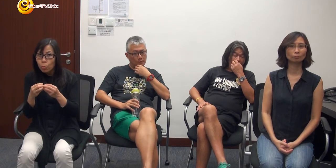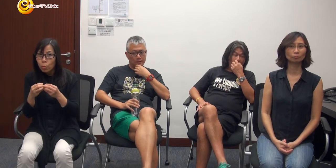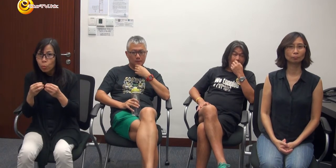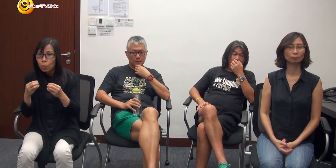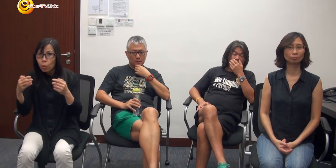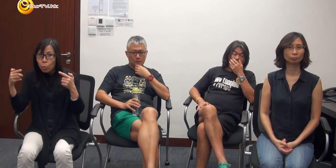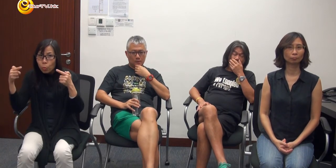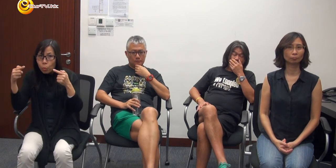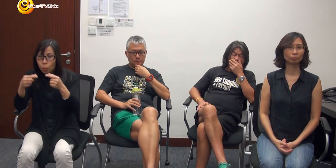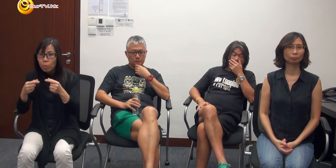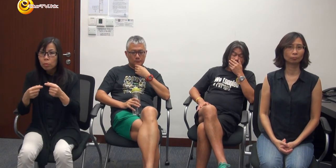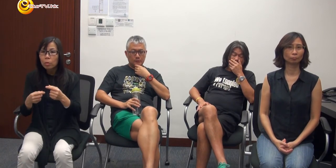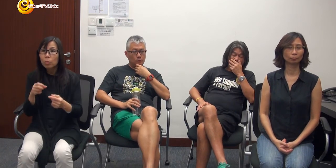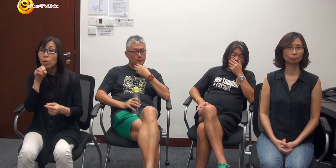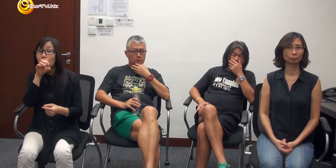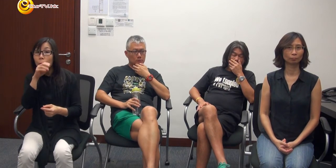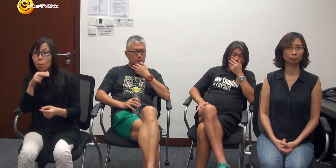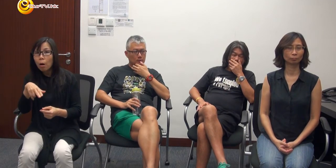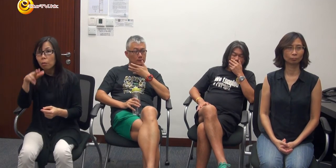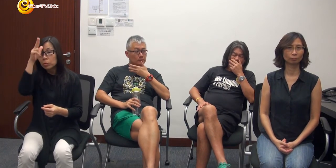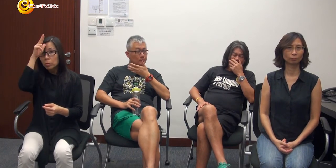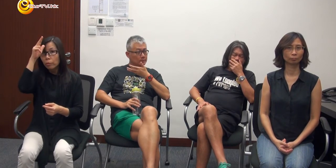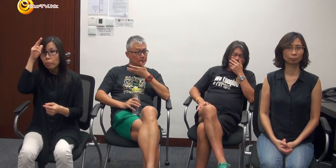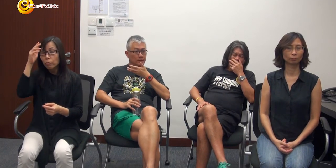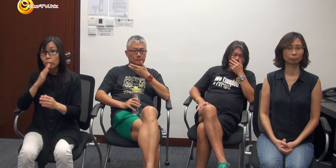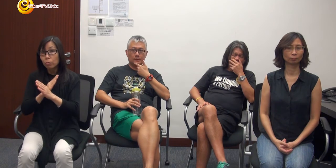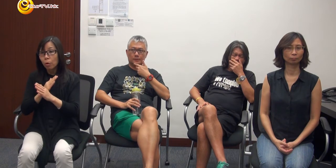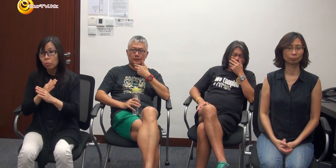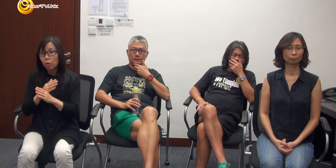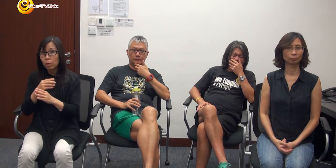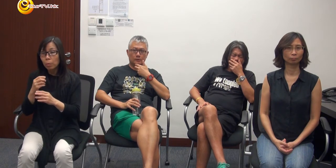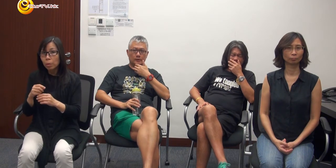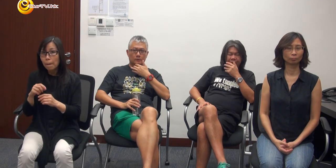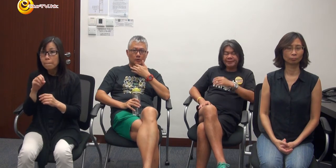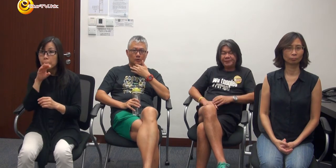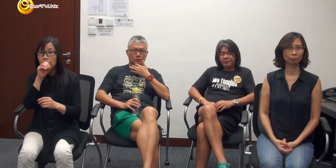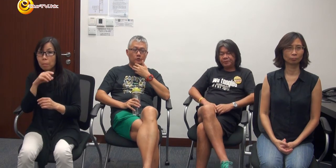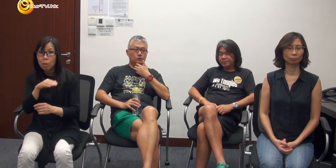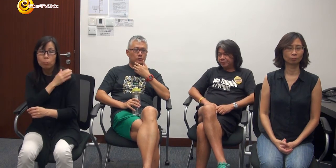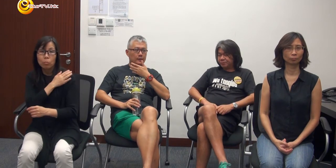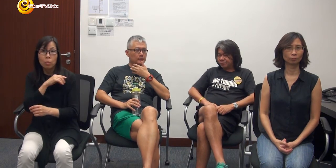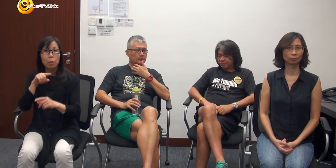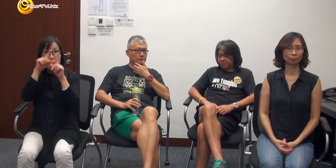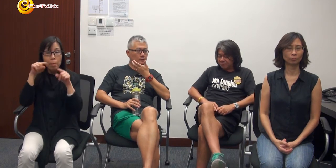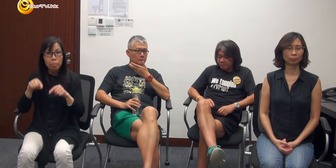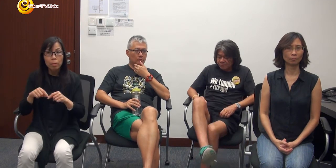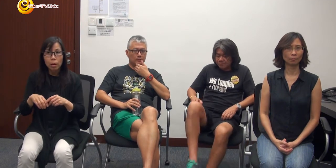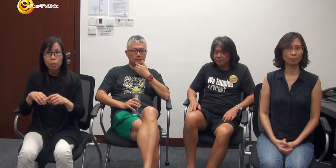咧，咁一定會牽涉到問責問題嘛。咁但係政府又覺得，如果完全成件事好似長毛話齋，就係